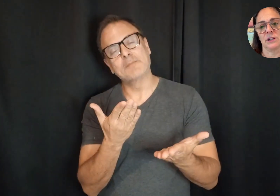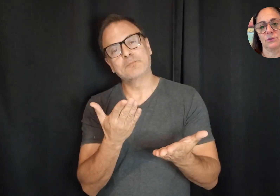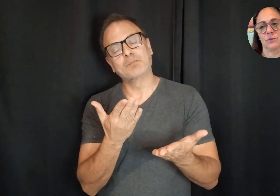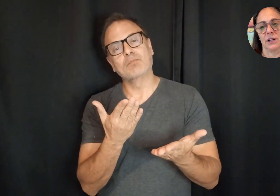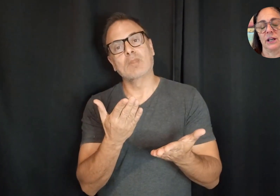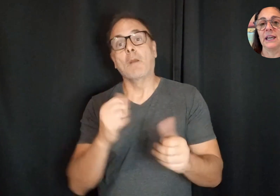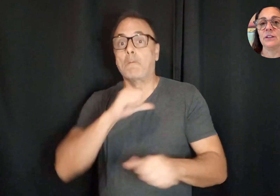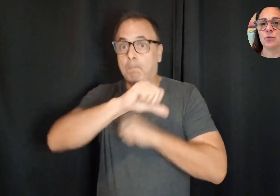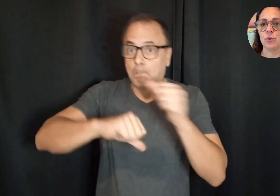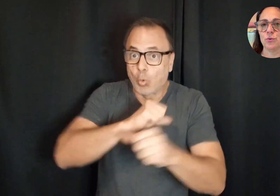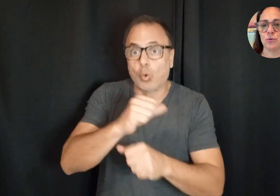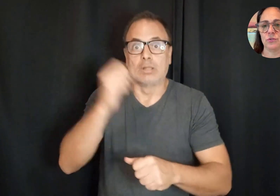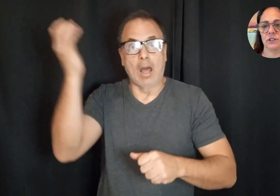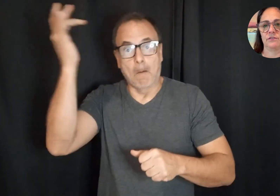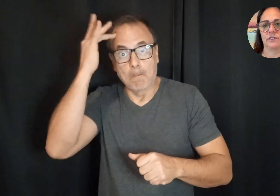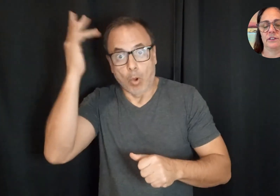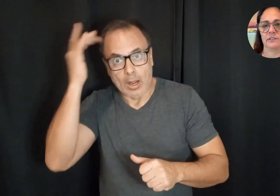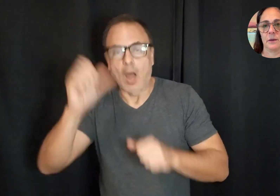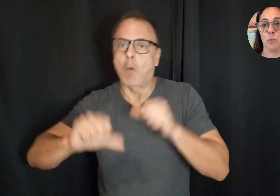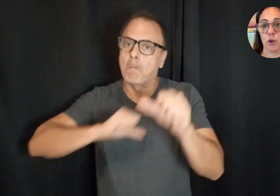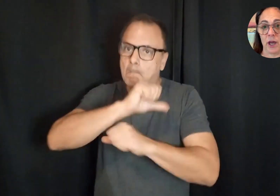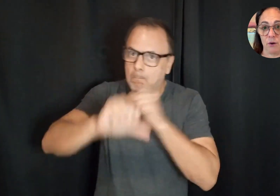humano em todos os níveis, moral,